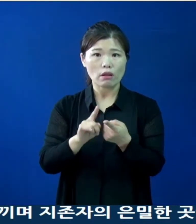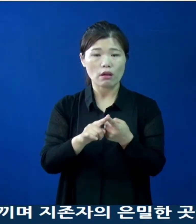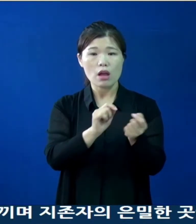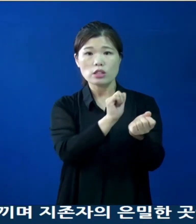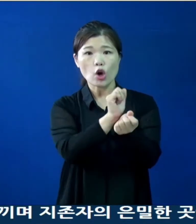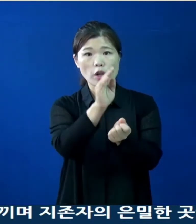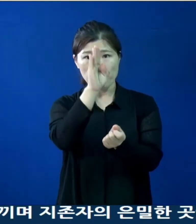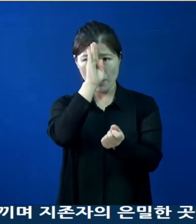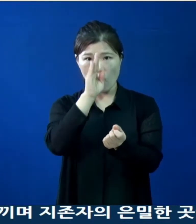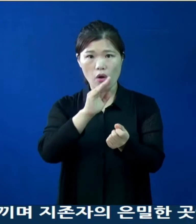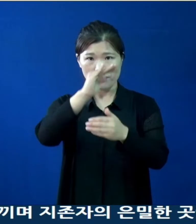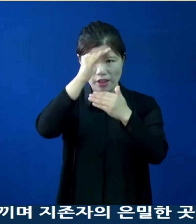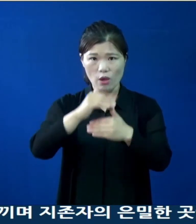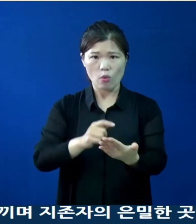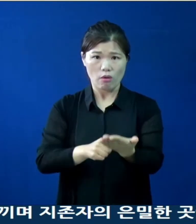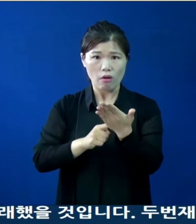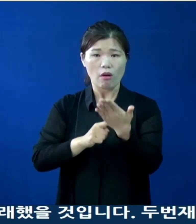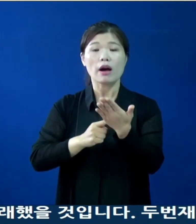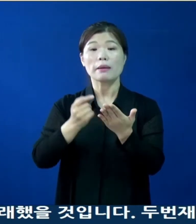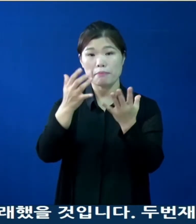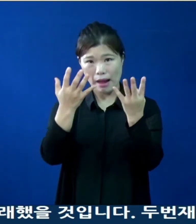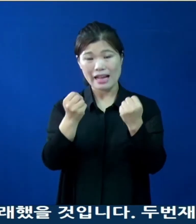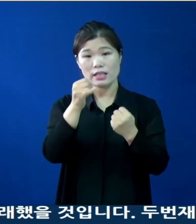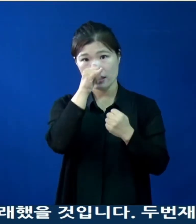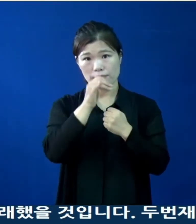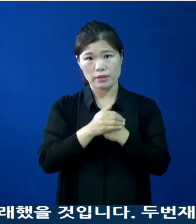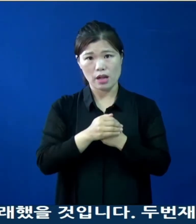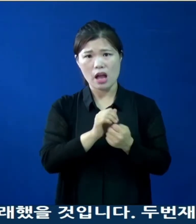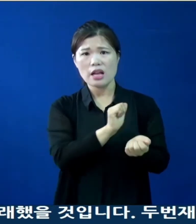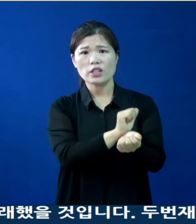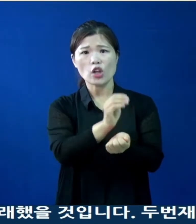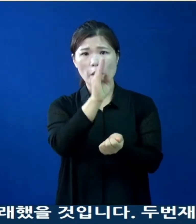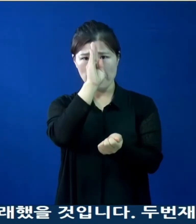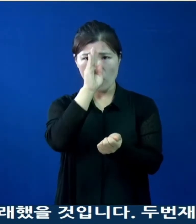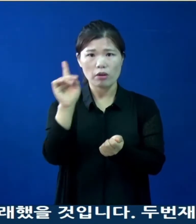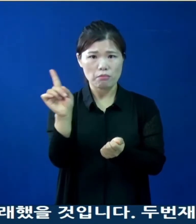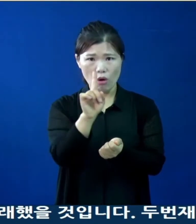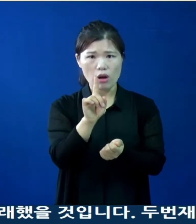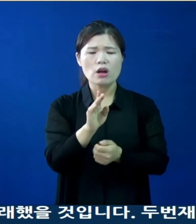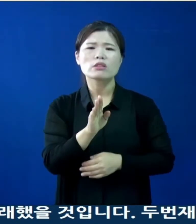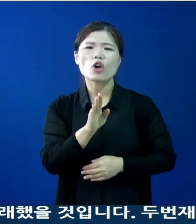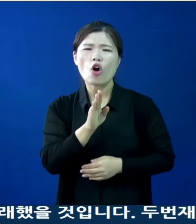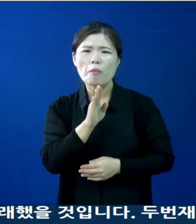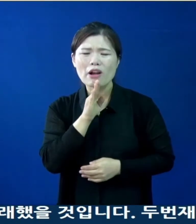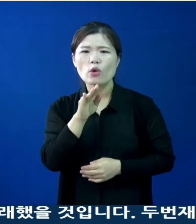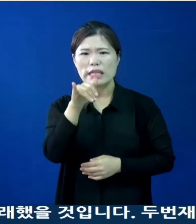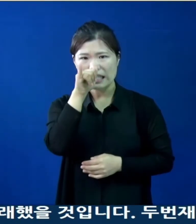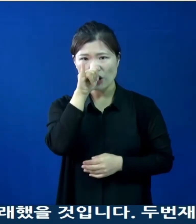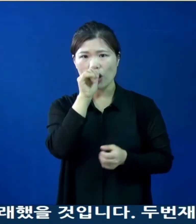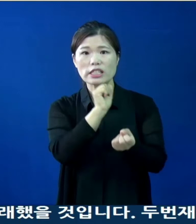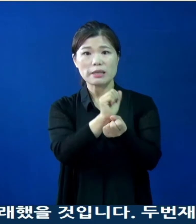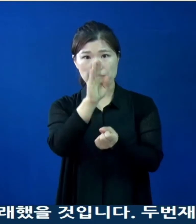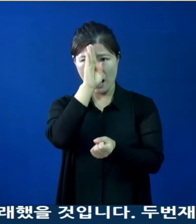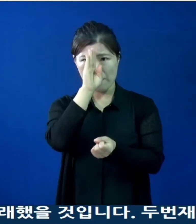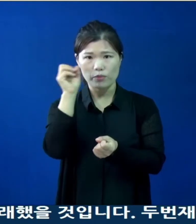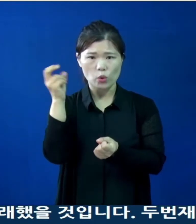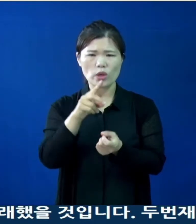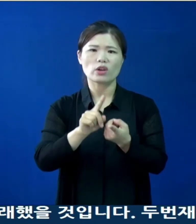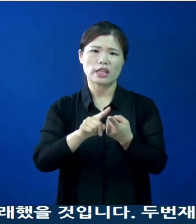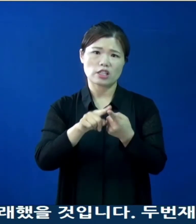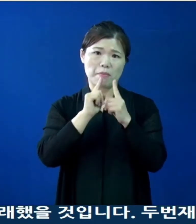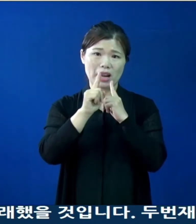것 여러분 아실 겁니다. 이 전염병은 사실은 실제 있었던 전염병이면서 동시에 상징적인